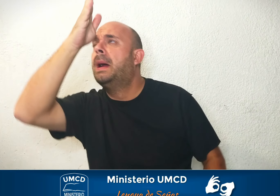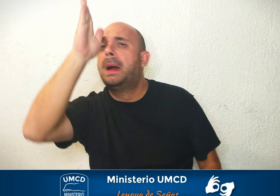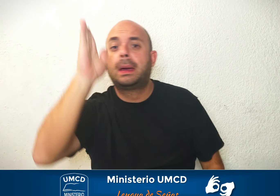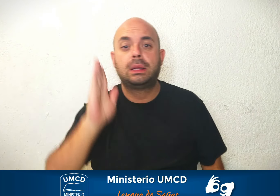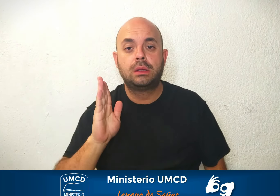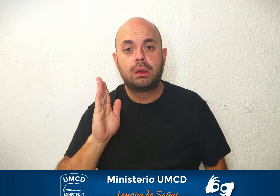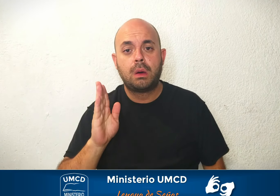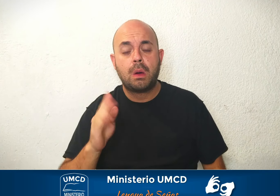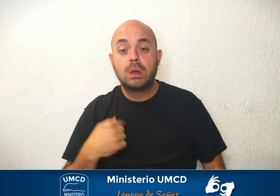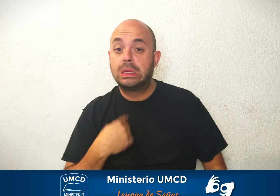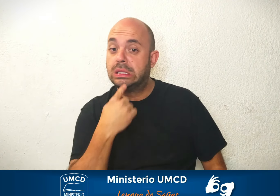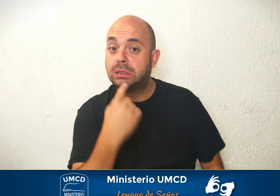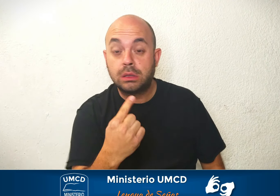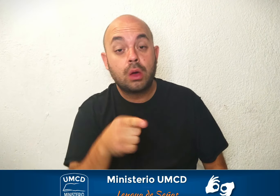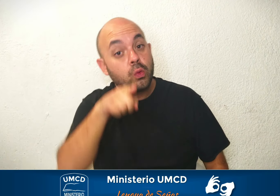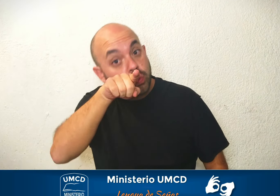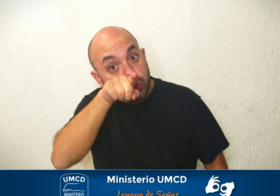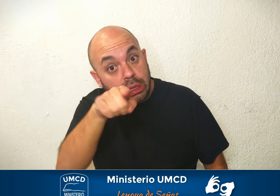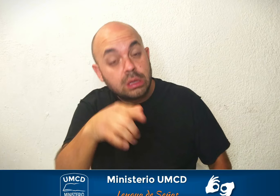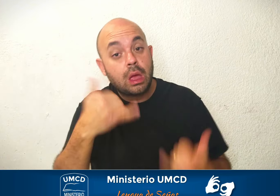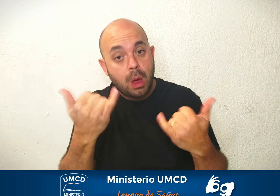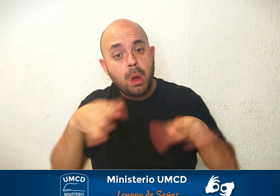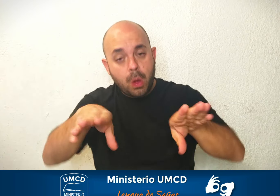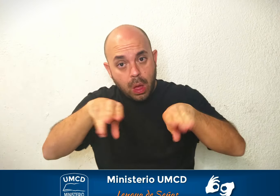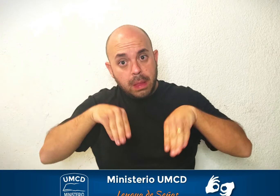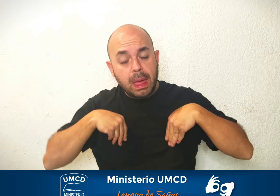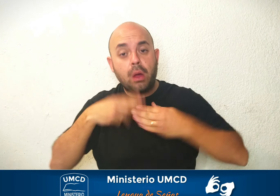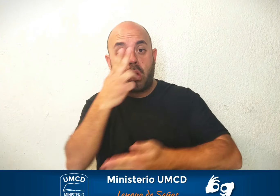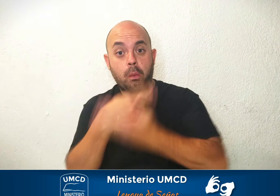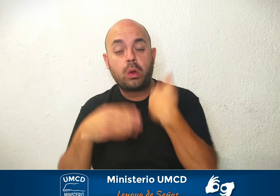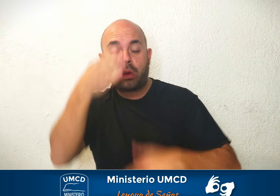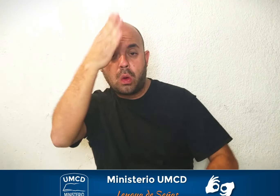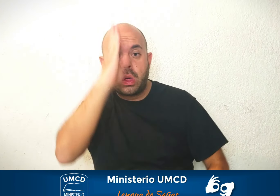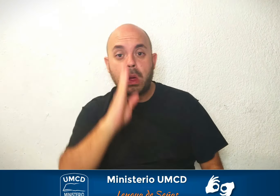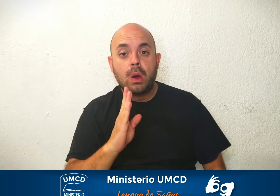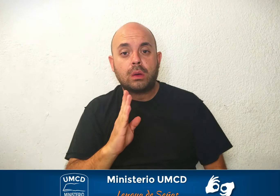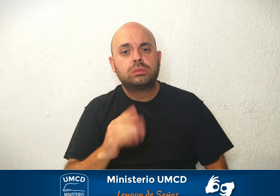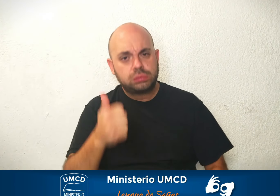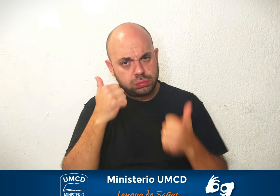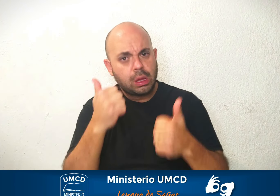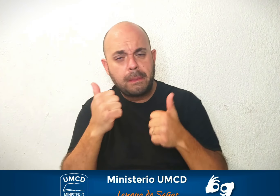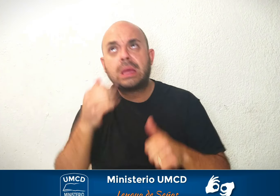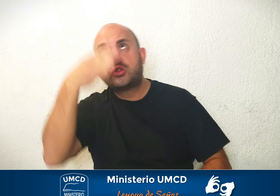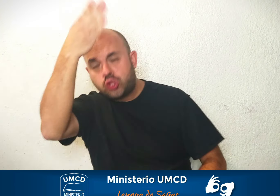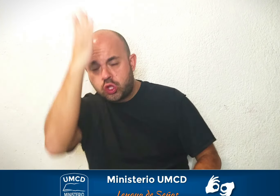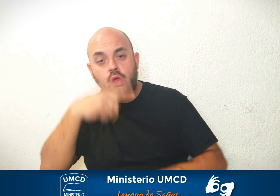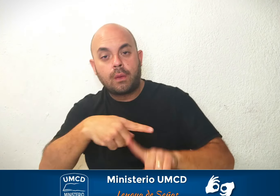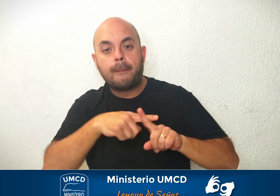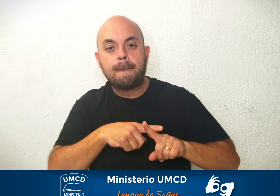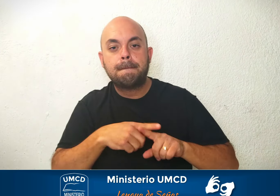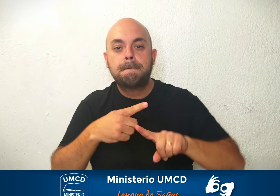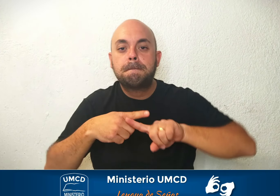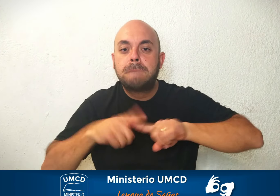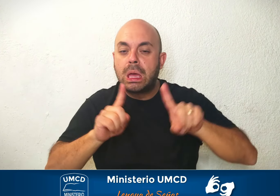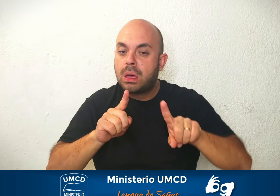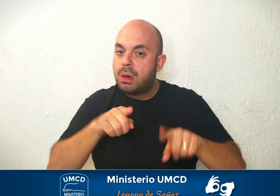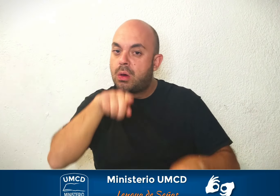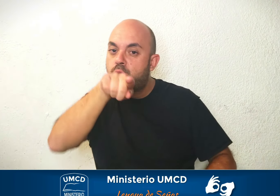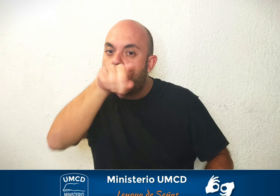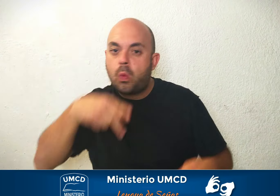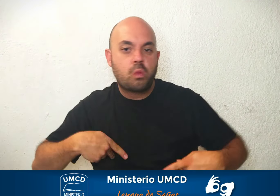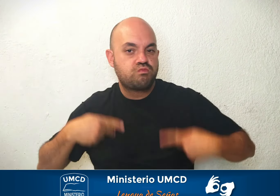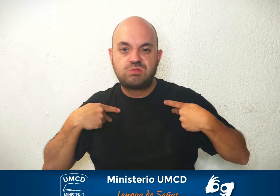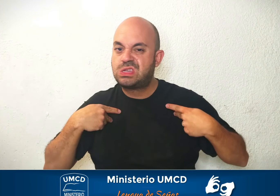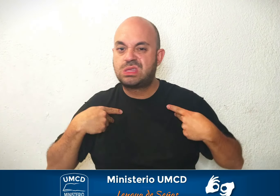Les dice, ustedes son santos no por méritos y obviamente sus vidas no manifiestan santidad para nada, pero ustedes